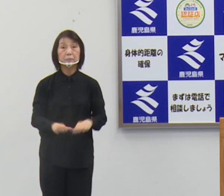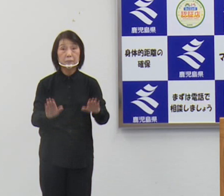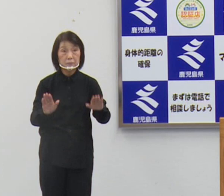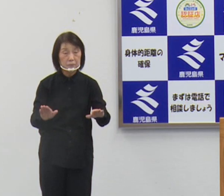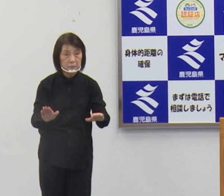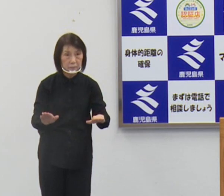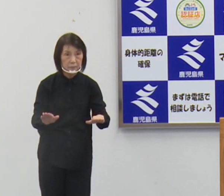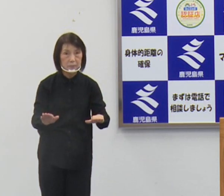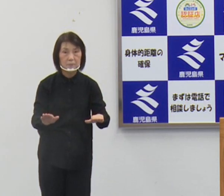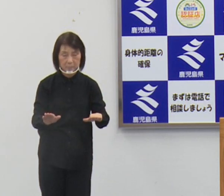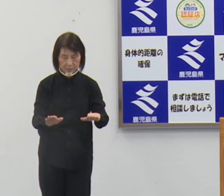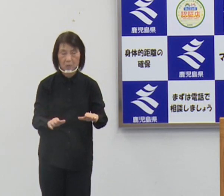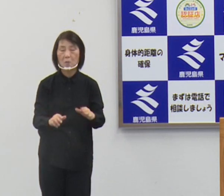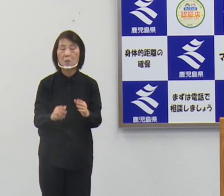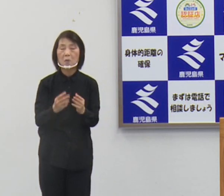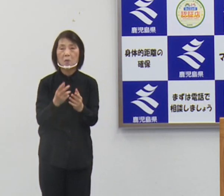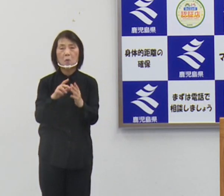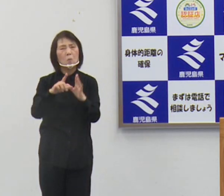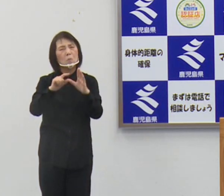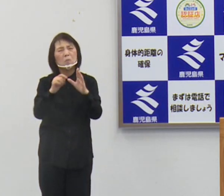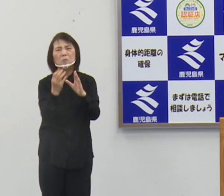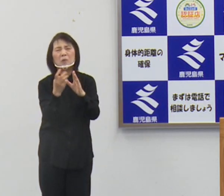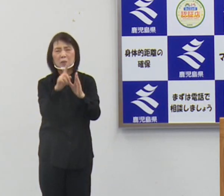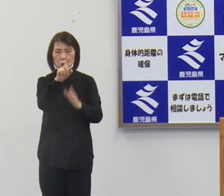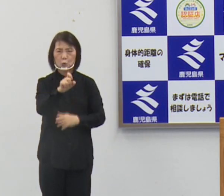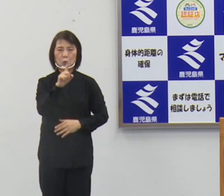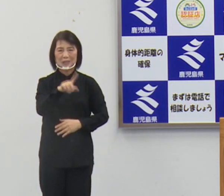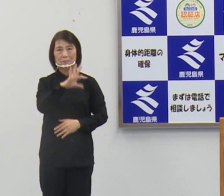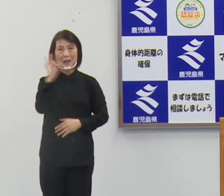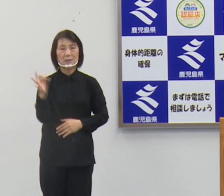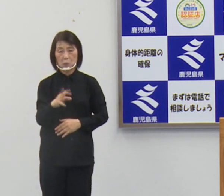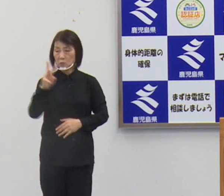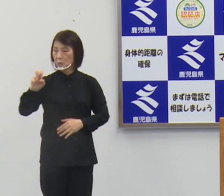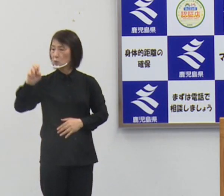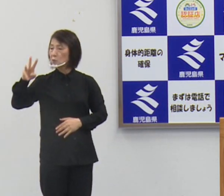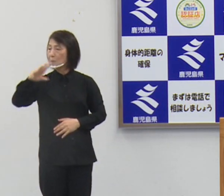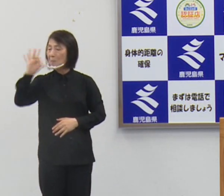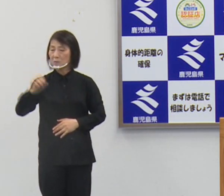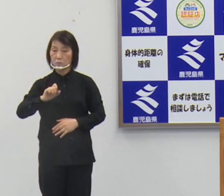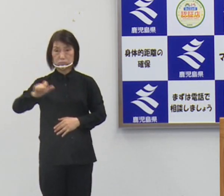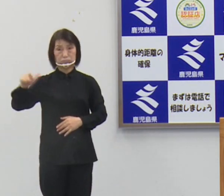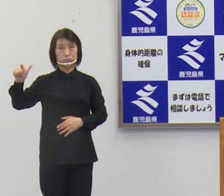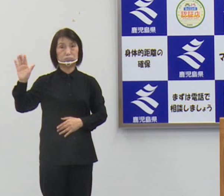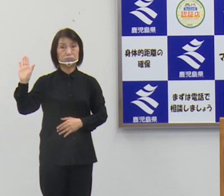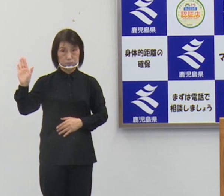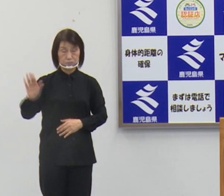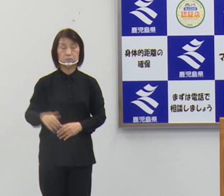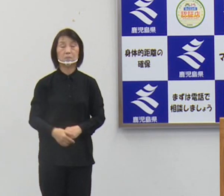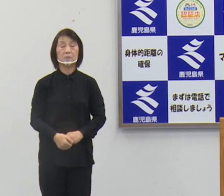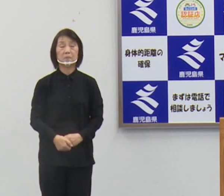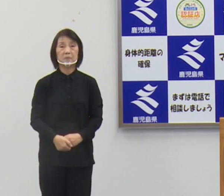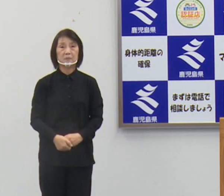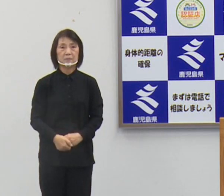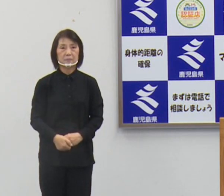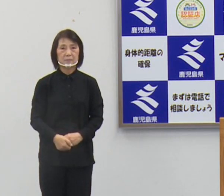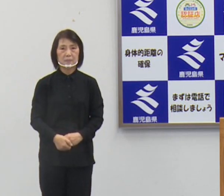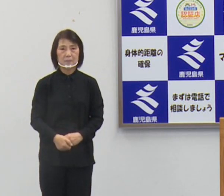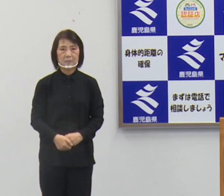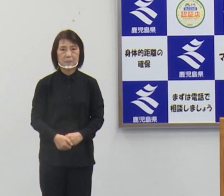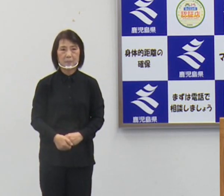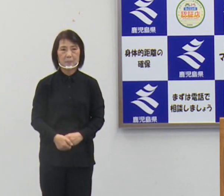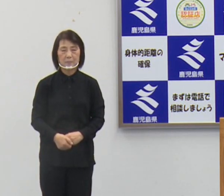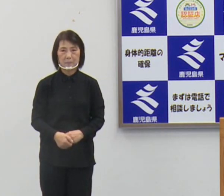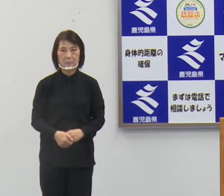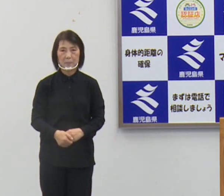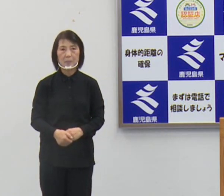全体に占める割合も 11% から 33% に増えております。一方中等症